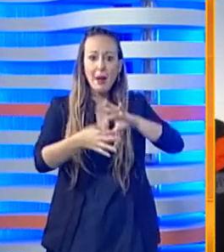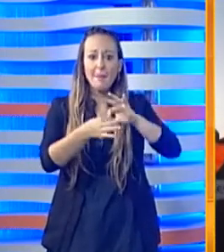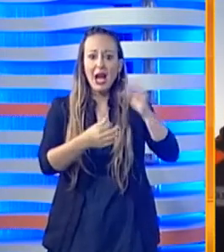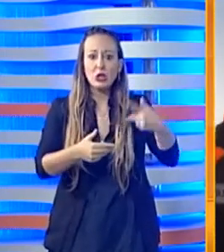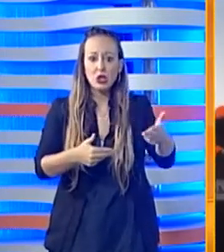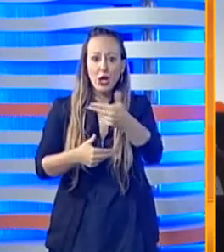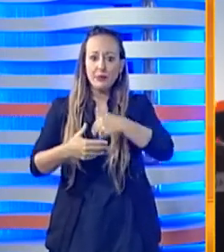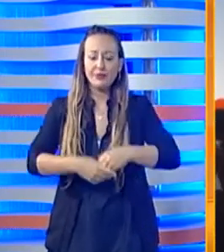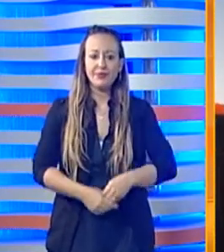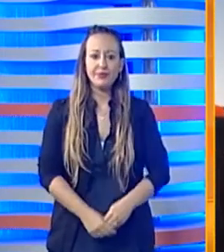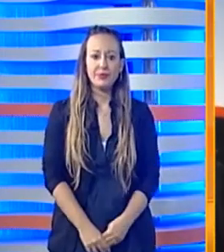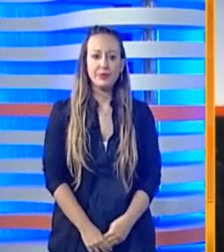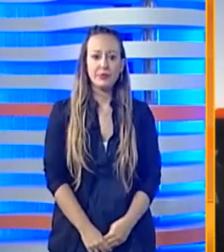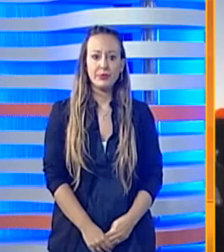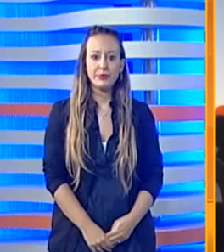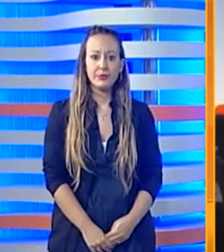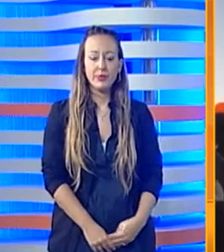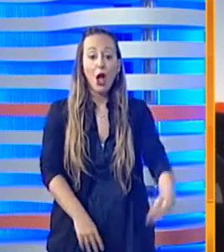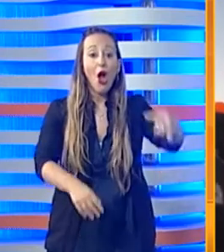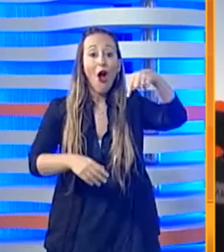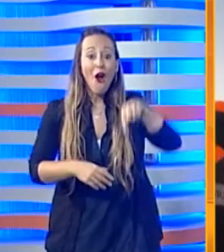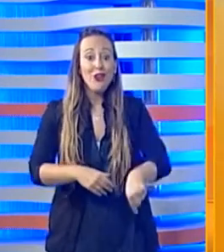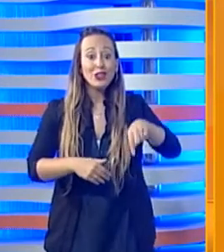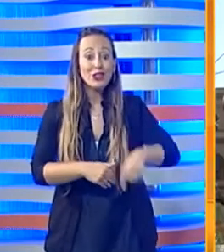che trasportano pesce.